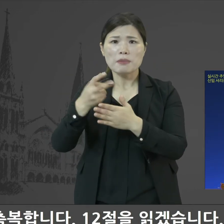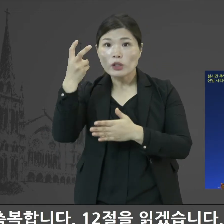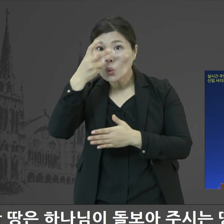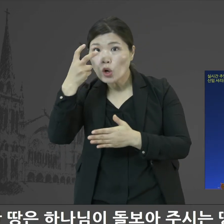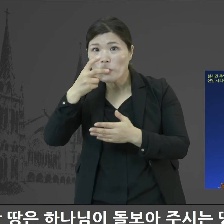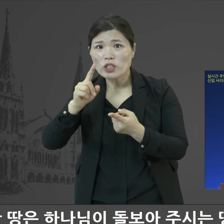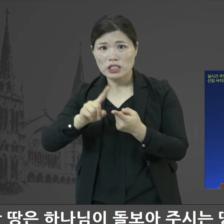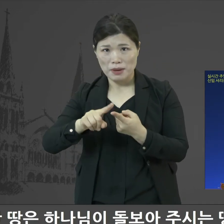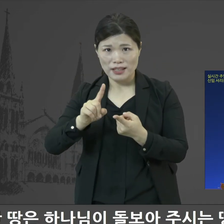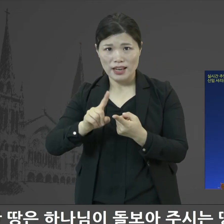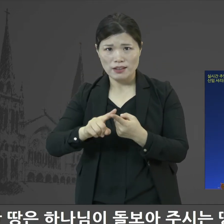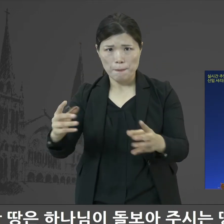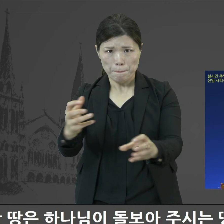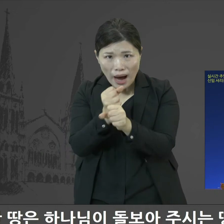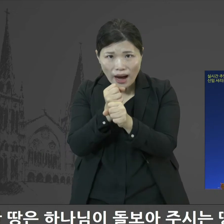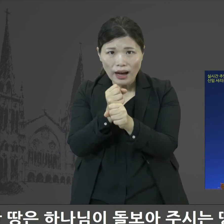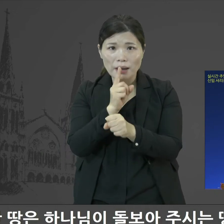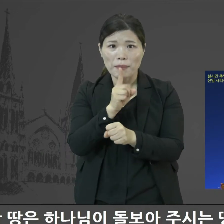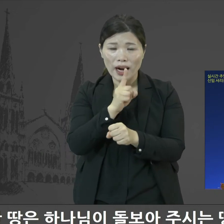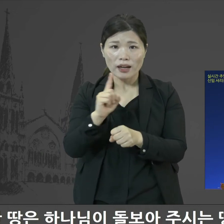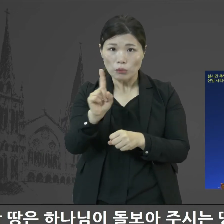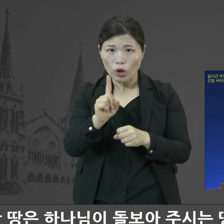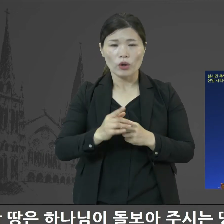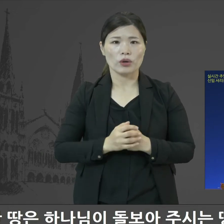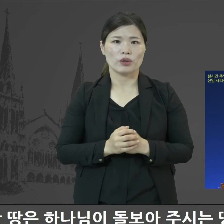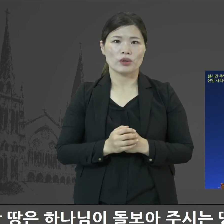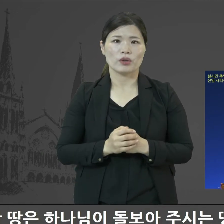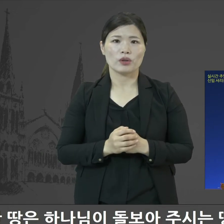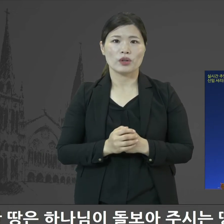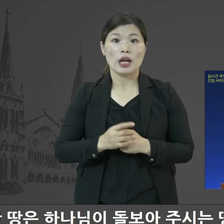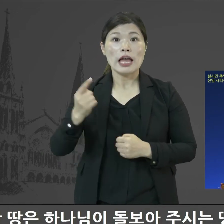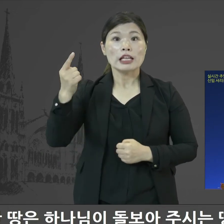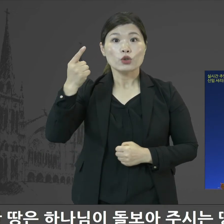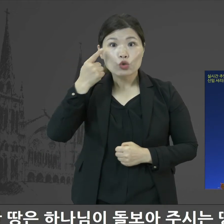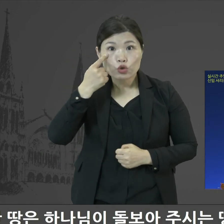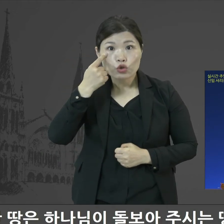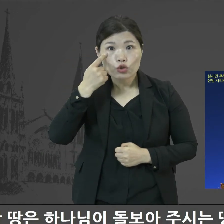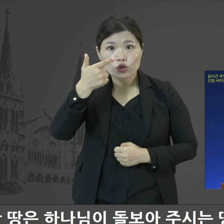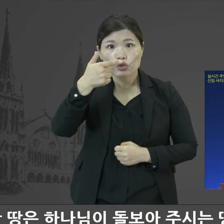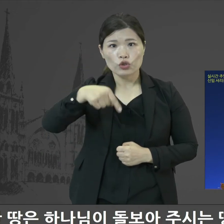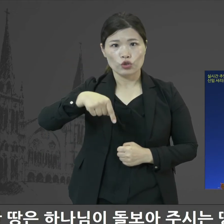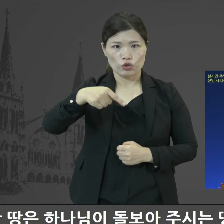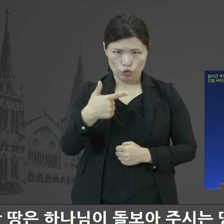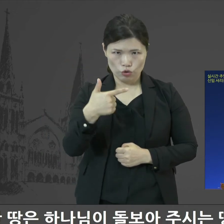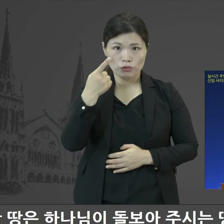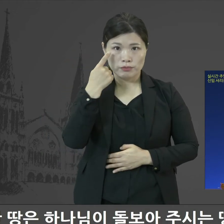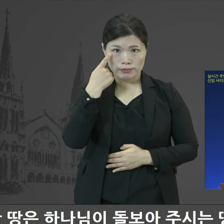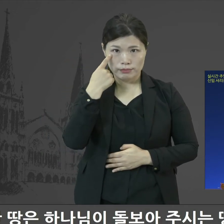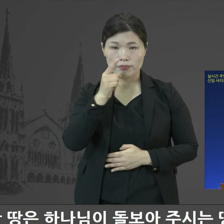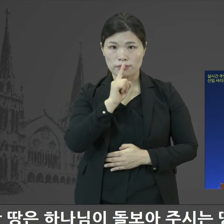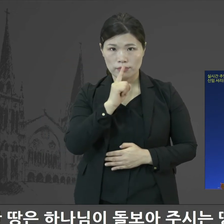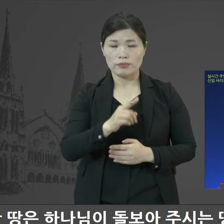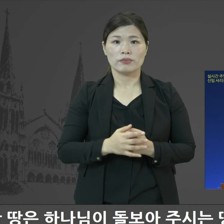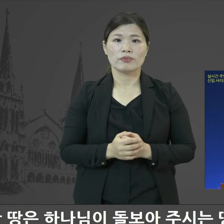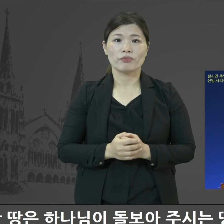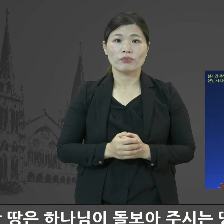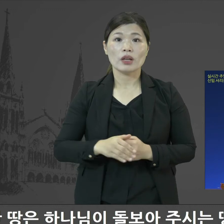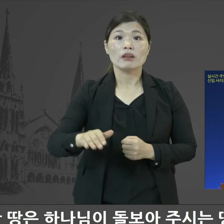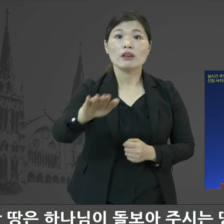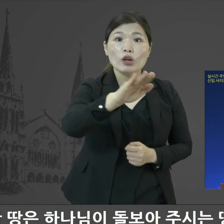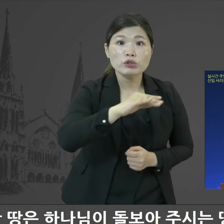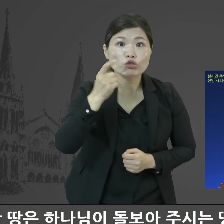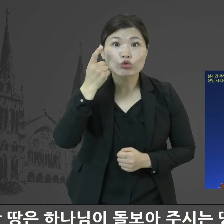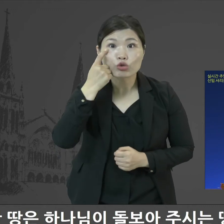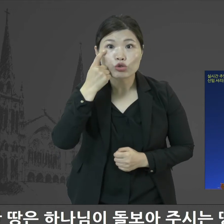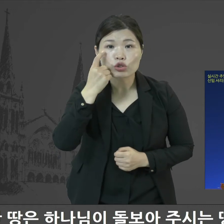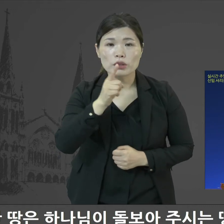단어로 우리에게 보여주는데, 어떤 단어가 나옵니까? 눈이란 단어로 나오죠. 눈. 여러분, 눈이란 단어는요,